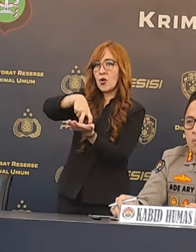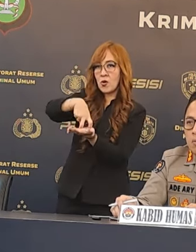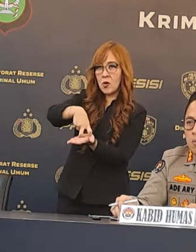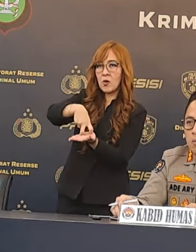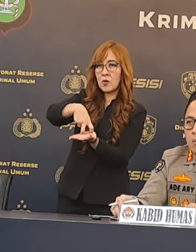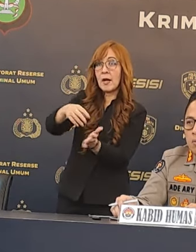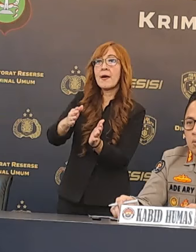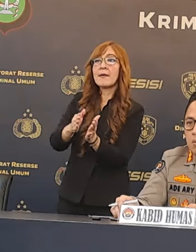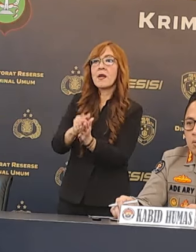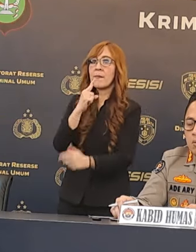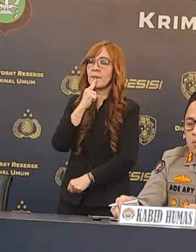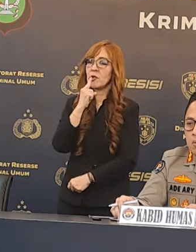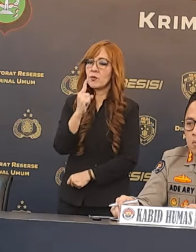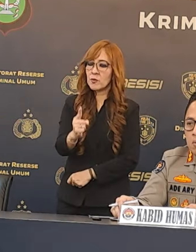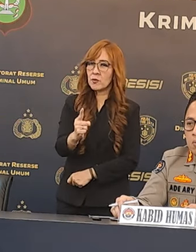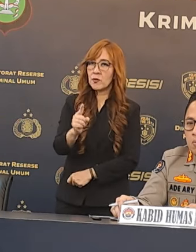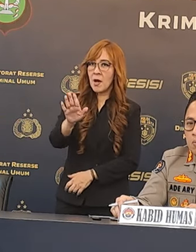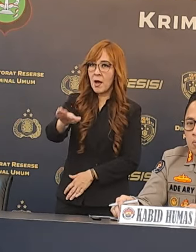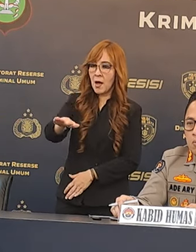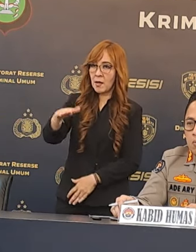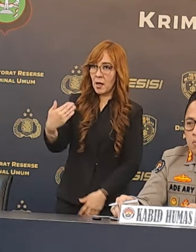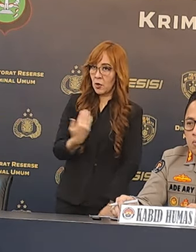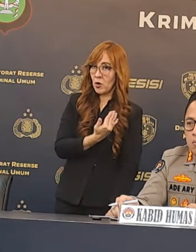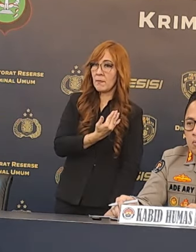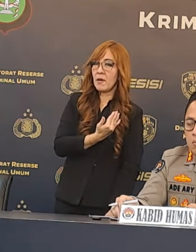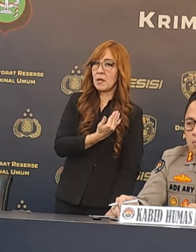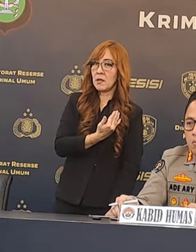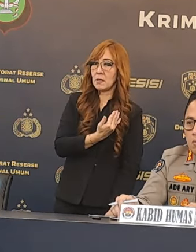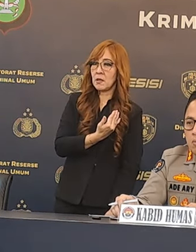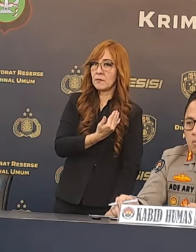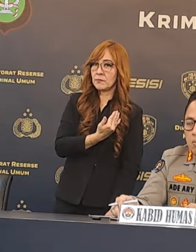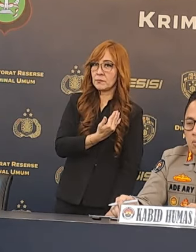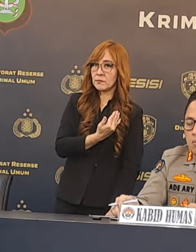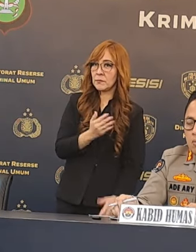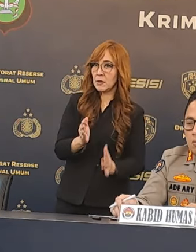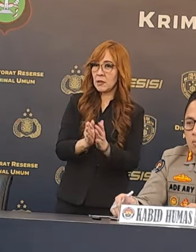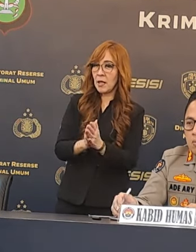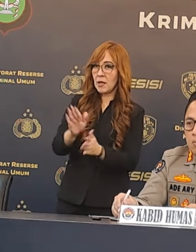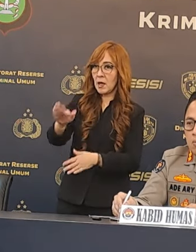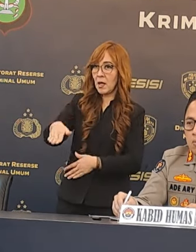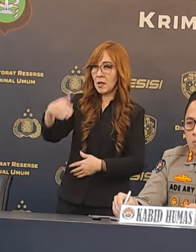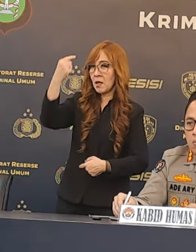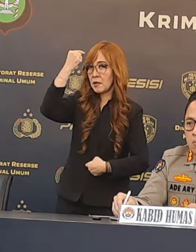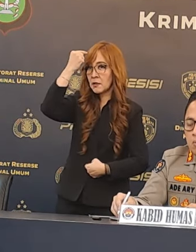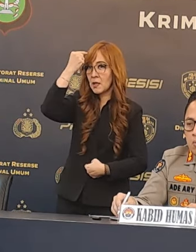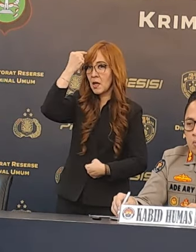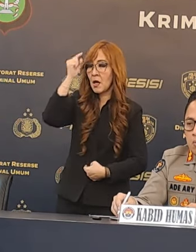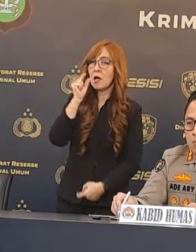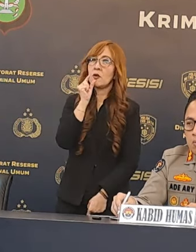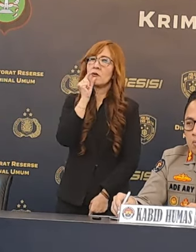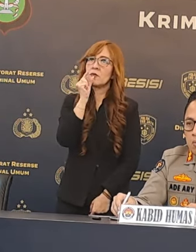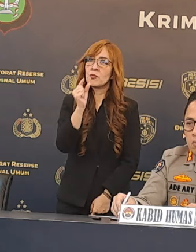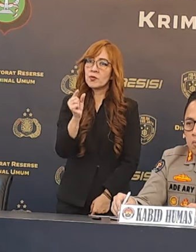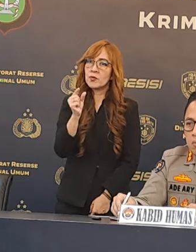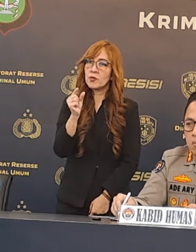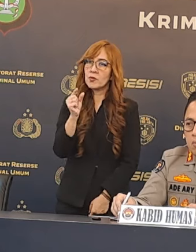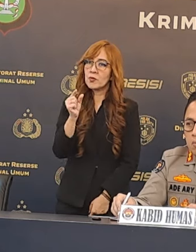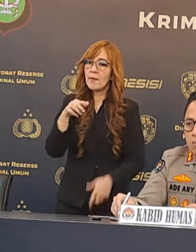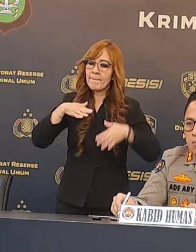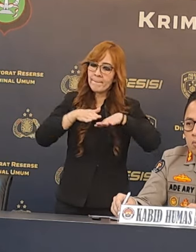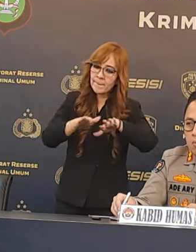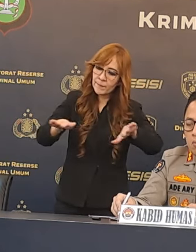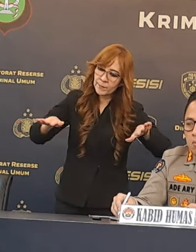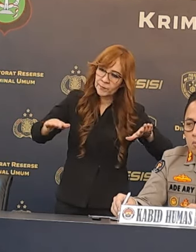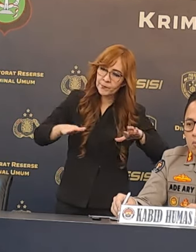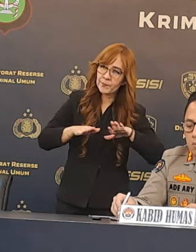dan menyuruh anak korban dan anak tersangka untuk menyelam